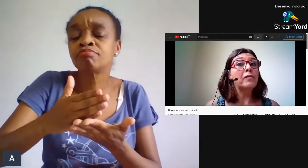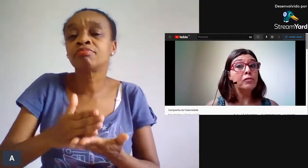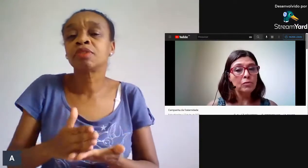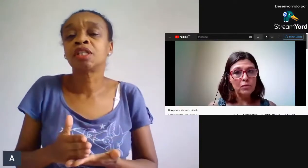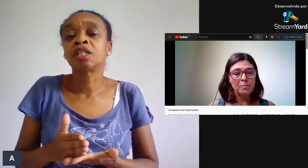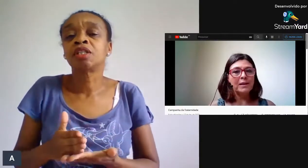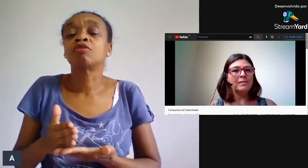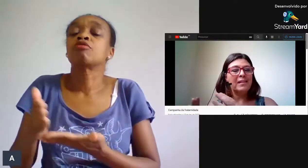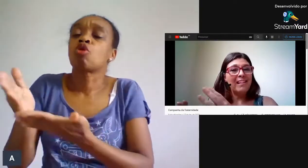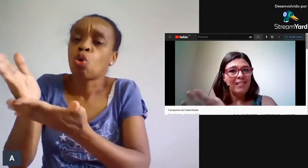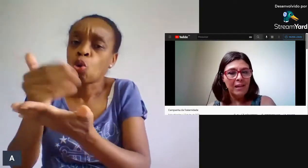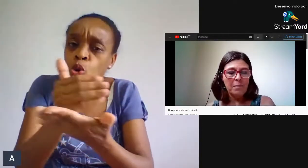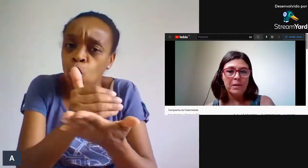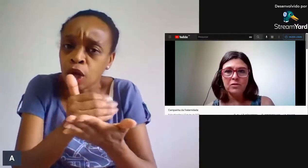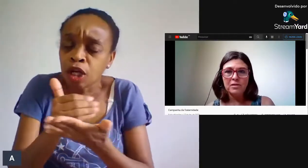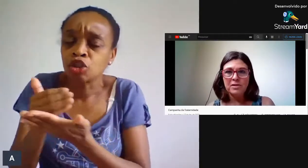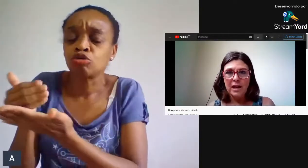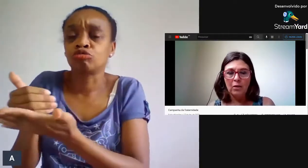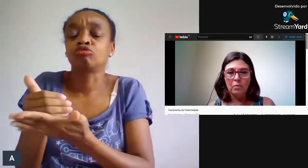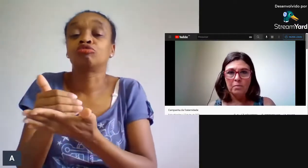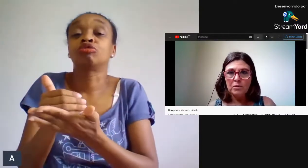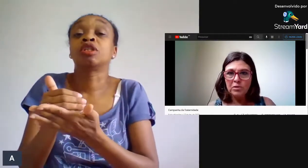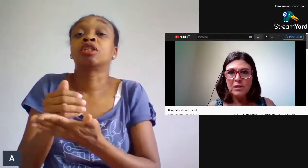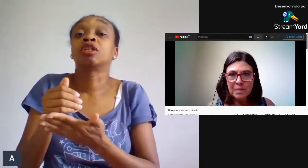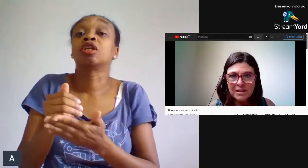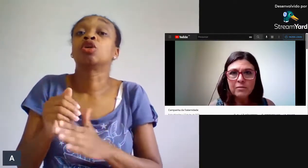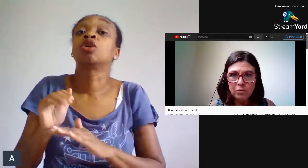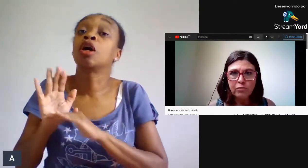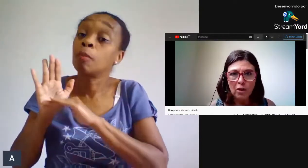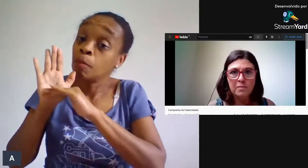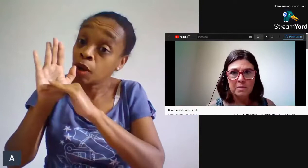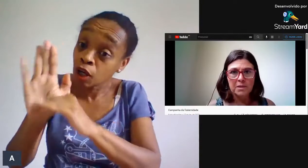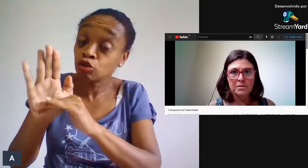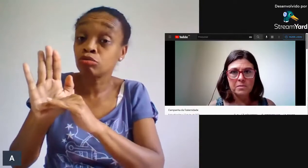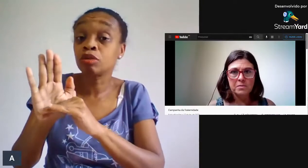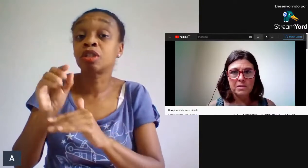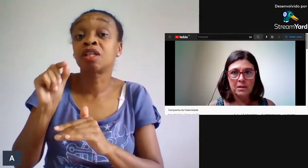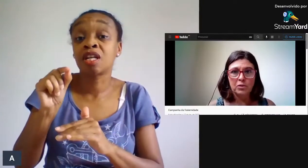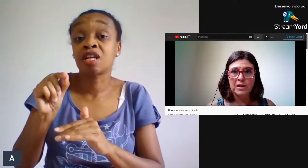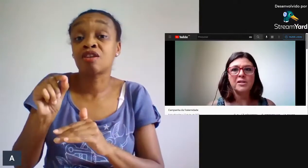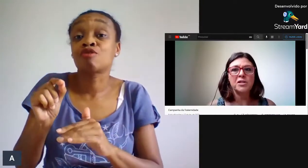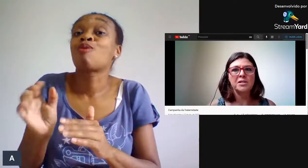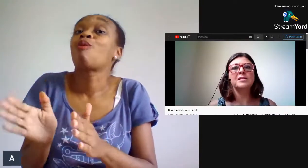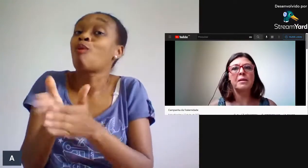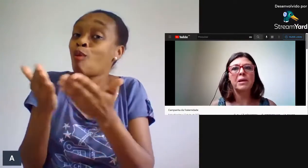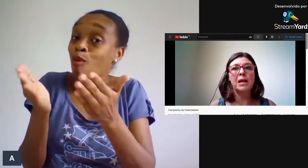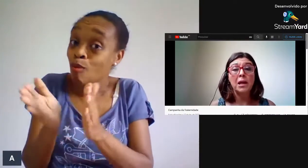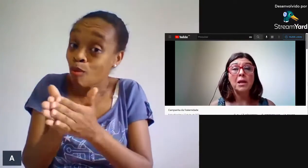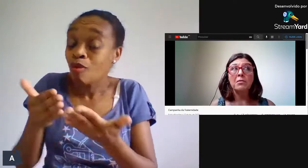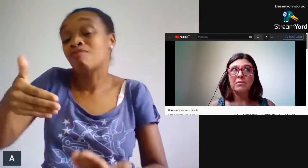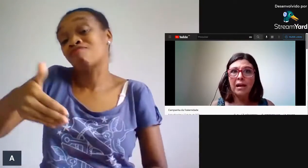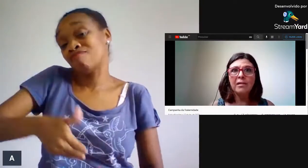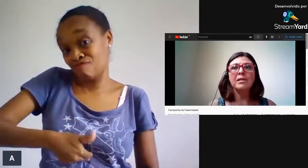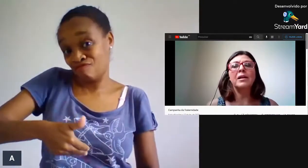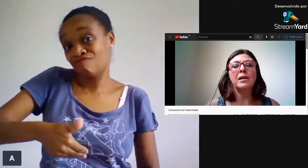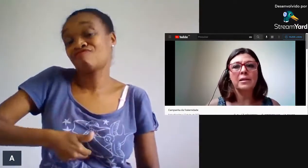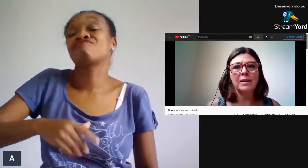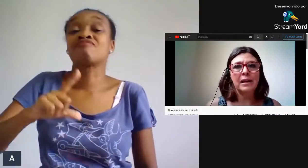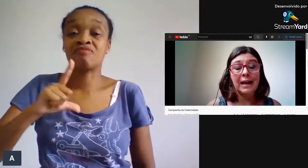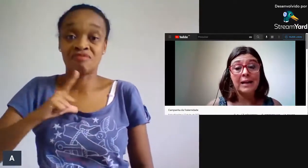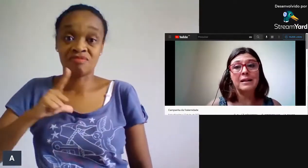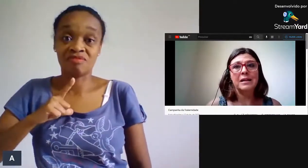angariar fundos para atender a parte social, pessoas que passavam fome mesmo, né? No Nordeste a gente sabe que tem